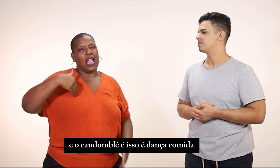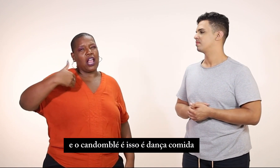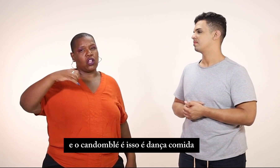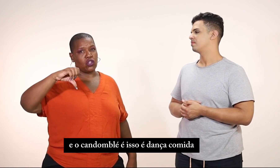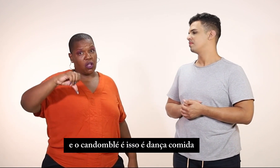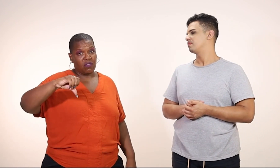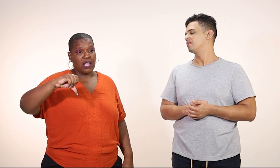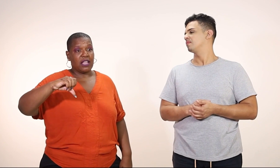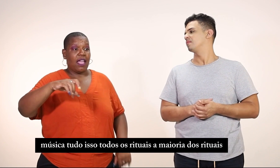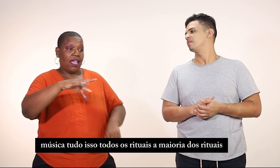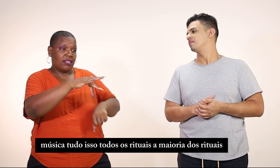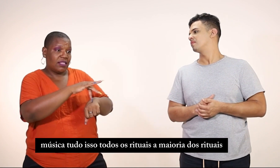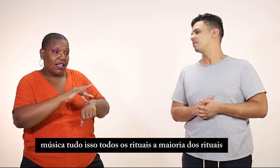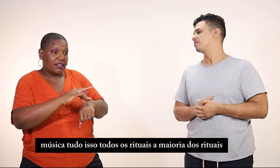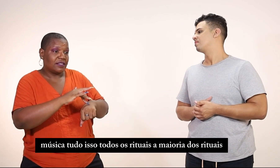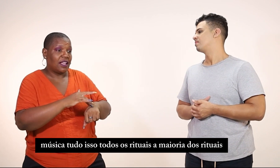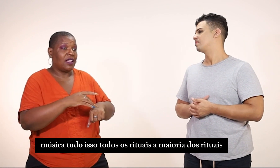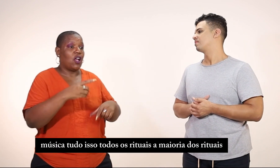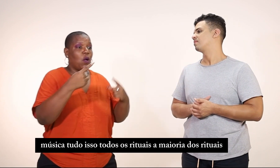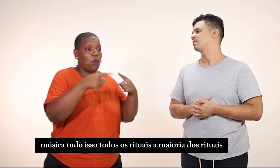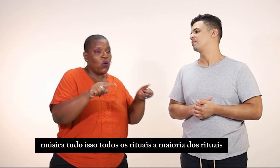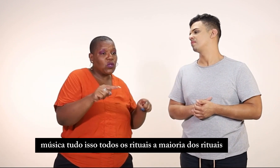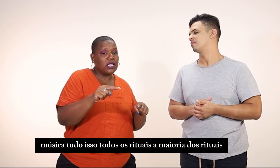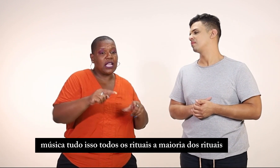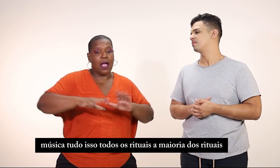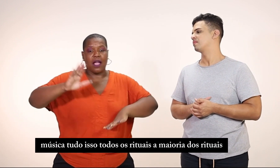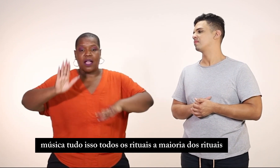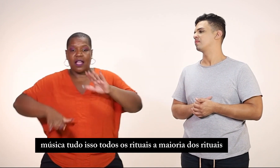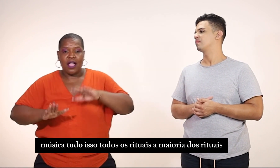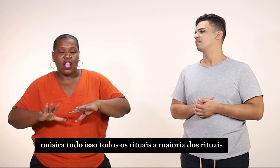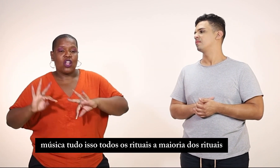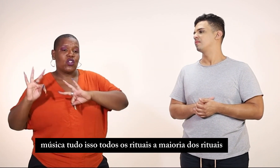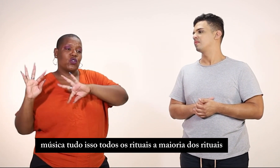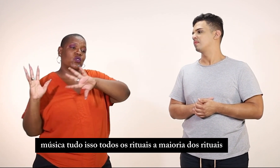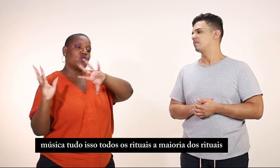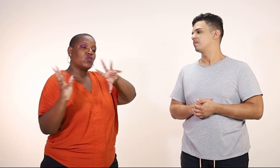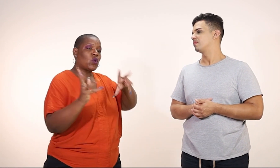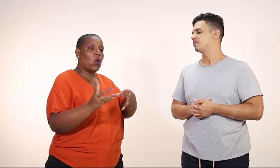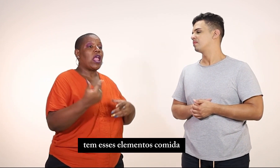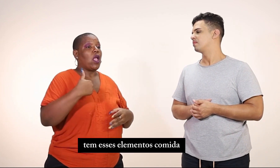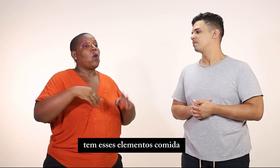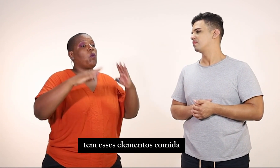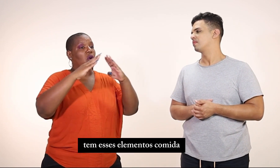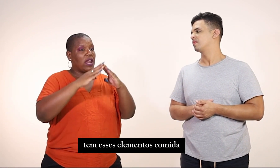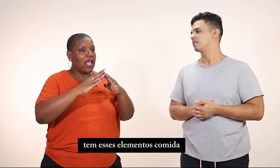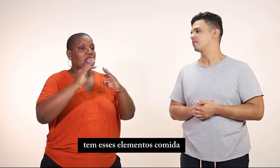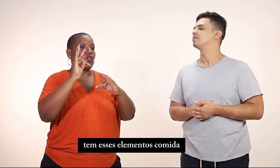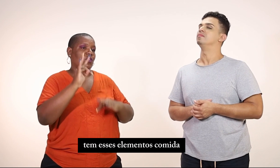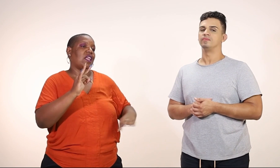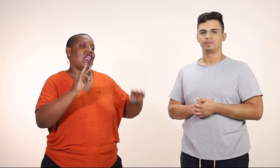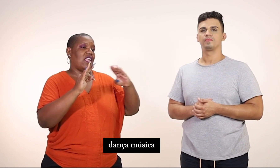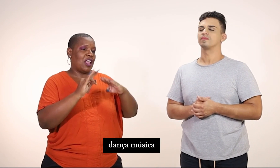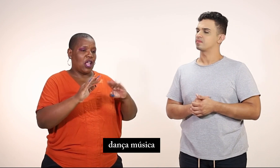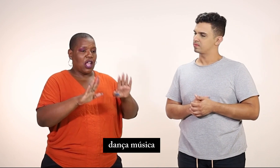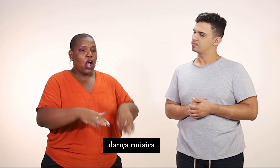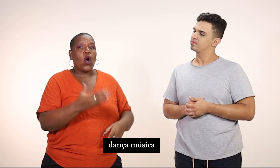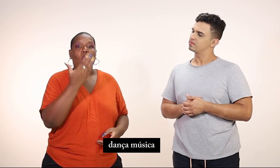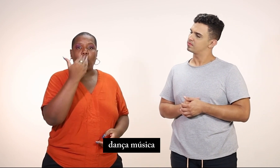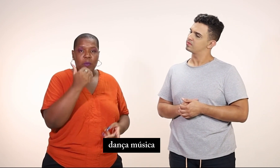comida, música, tudo isso, todos os rituais, a maioria dos rituais tem esses elementos, comida, dança,